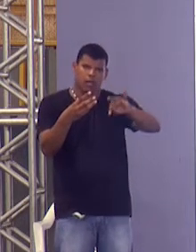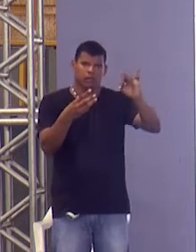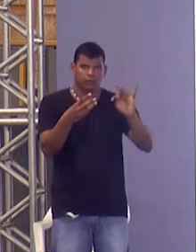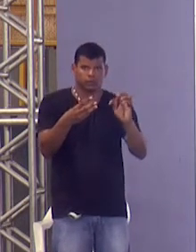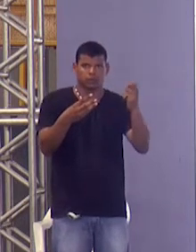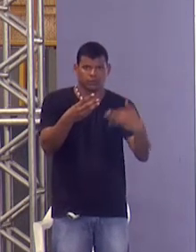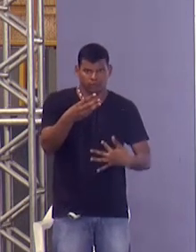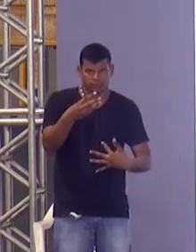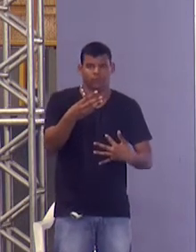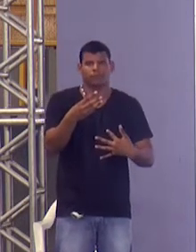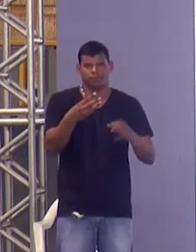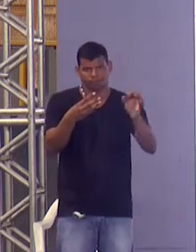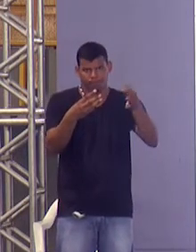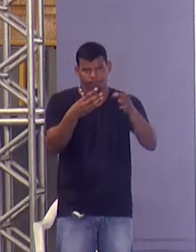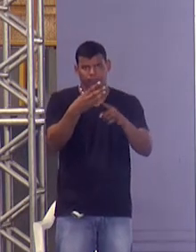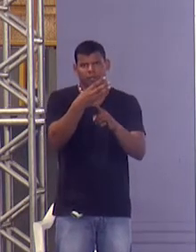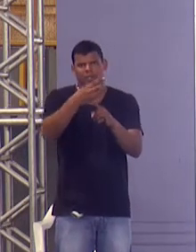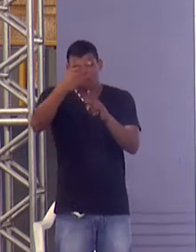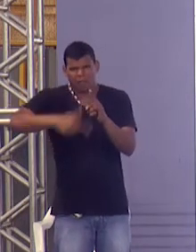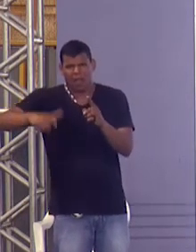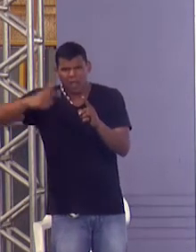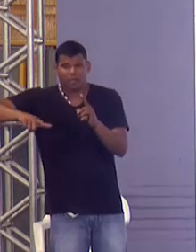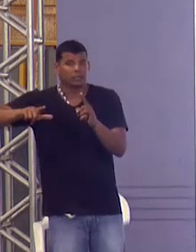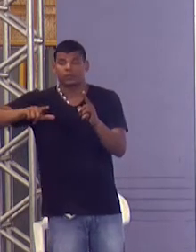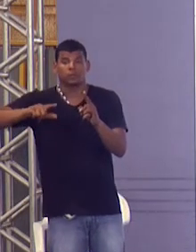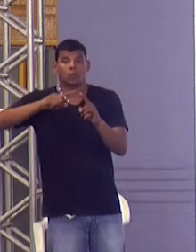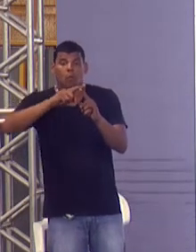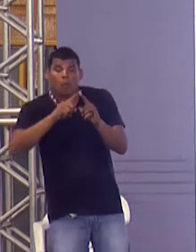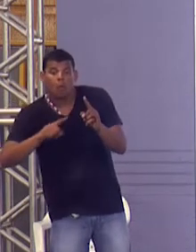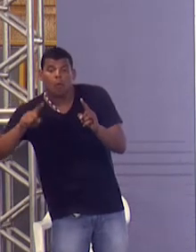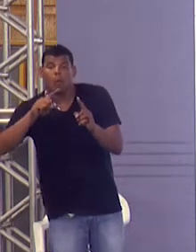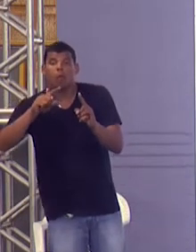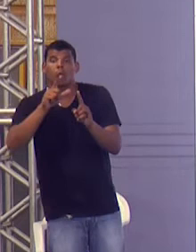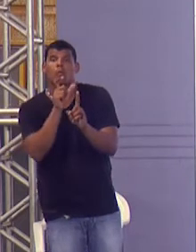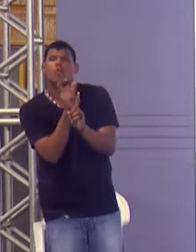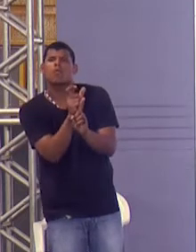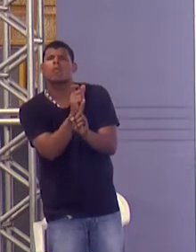Não. Então, como ele não se repete, ele é chamado de